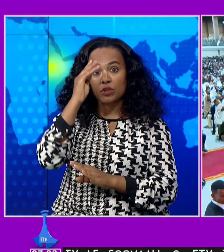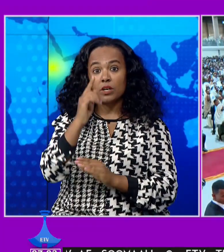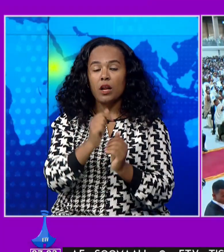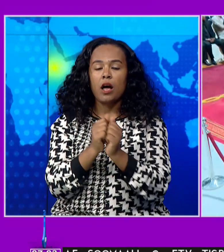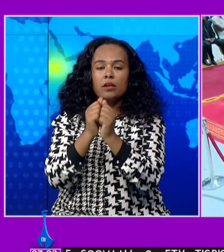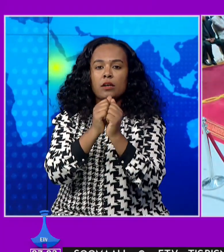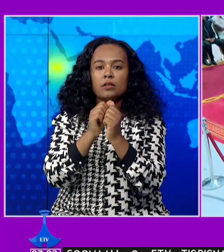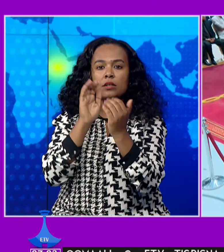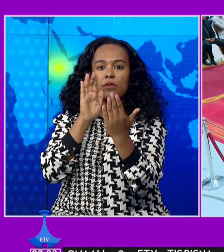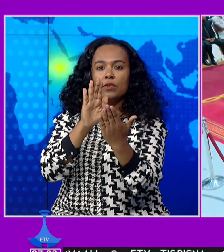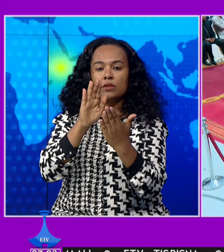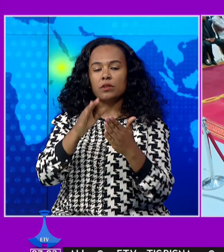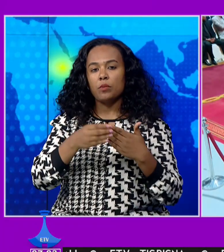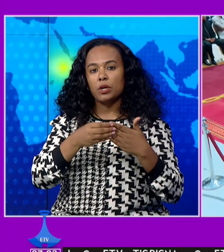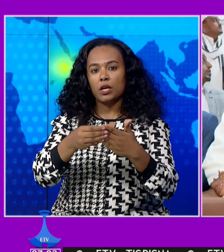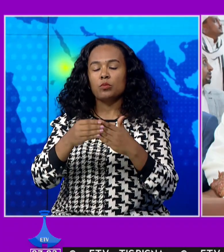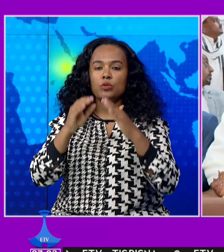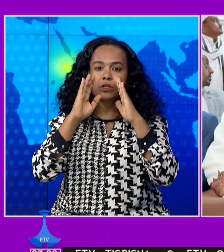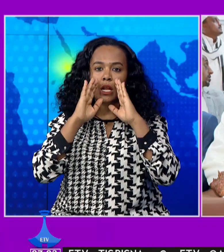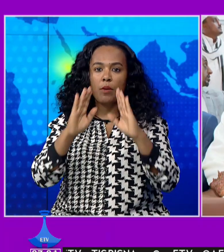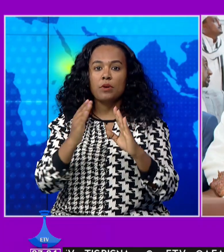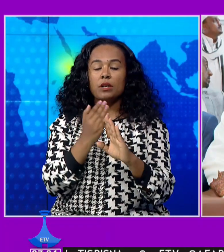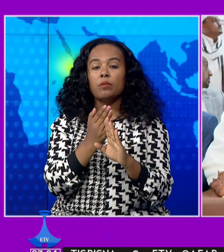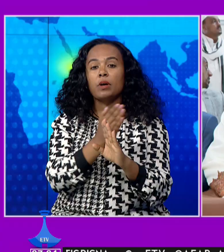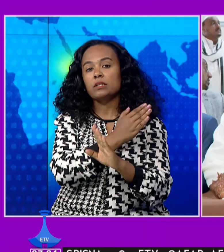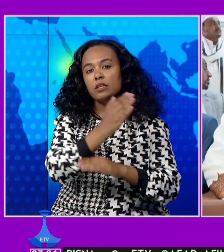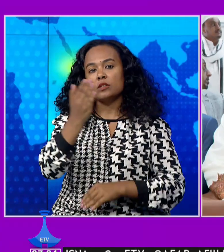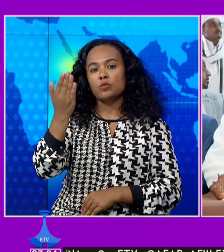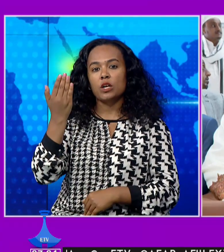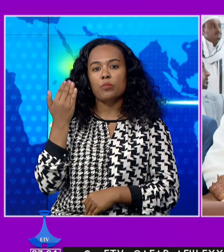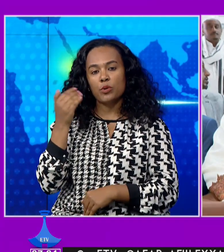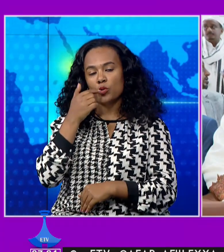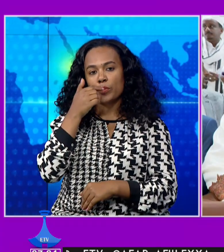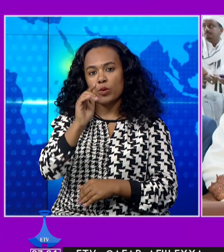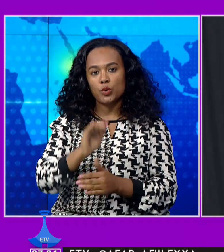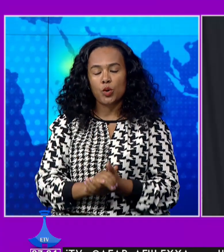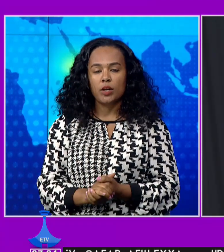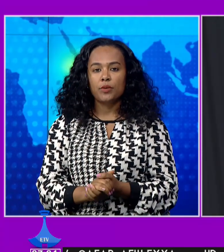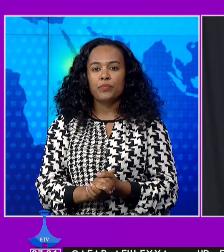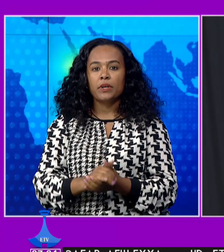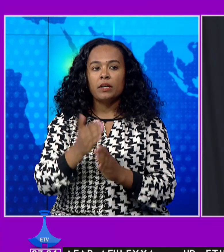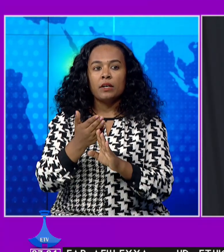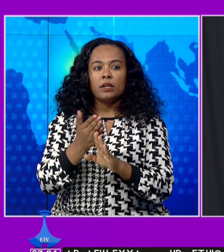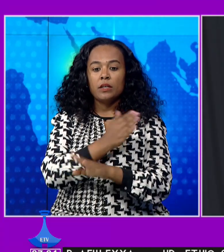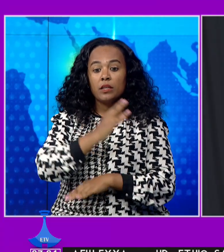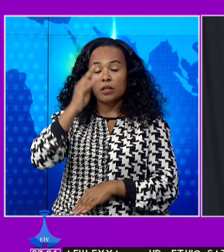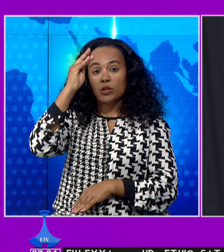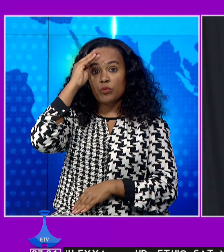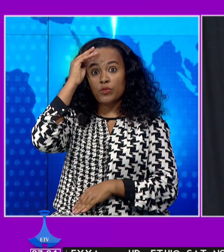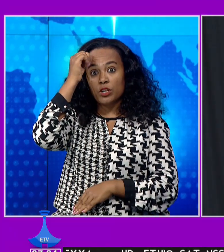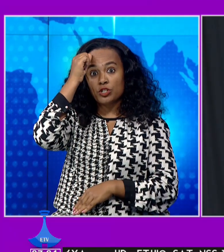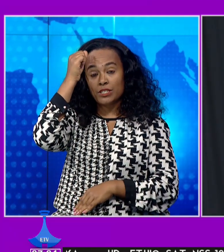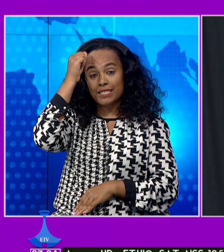ለአንድነት ከፊት የሚቀድሙ ሰላምን የሚያስቀድሙም ነበሩ ብለዋቸዋል። ተቀዳሚ ሙፍቲ ሀጂ ዑመር